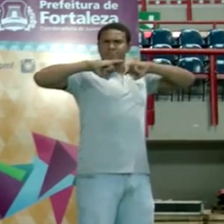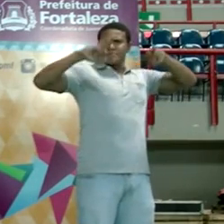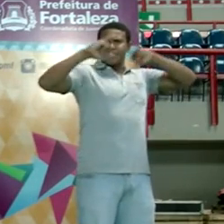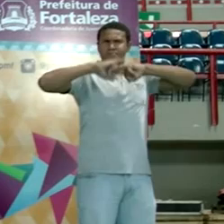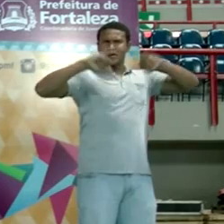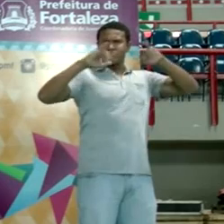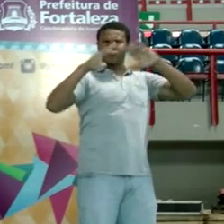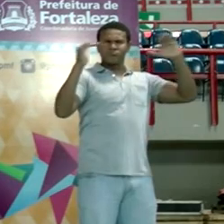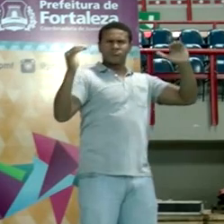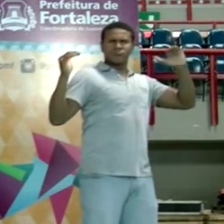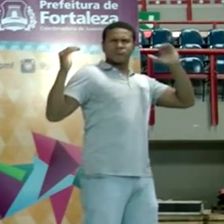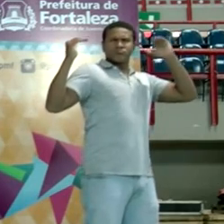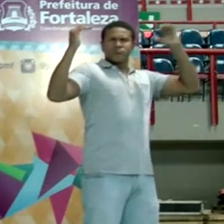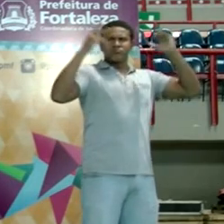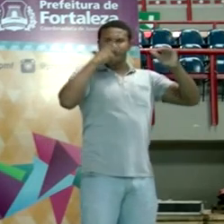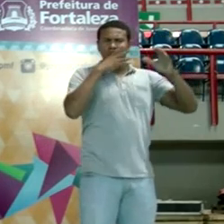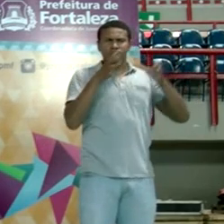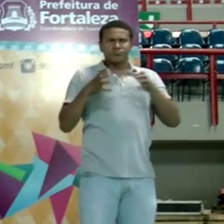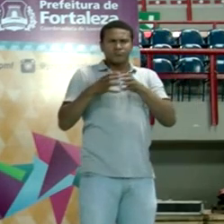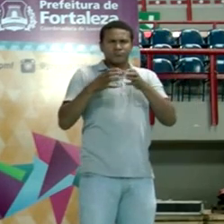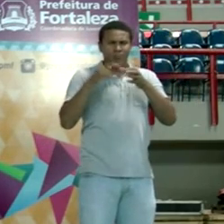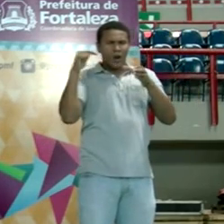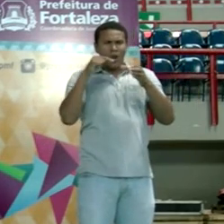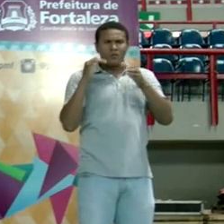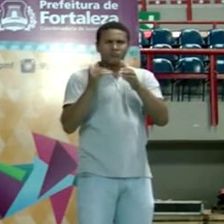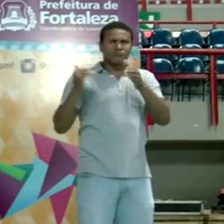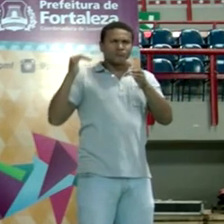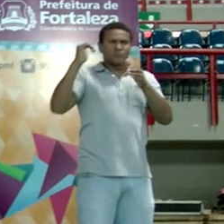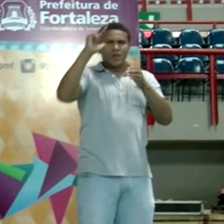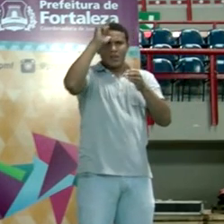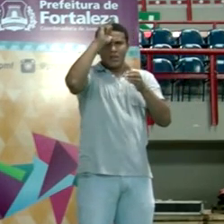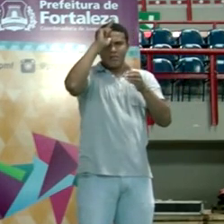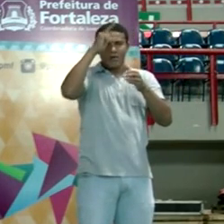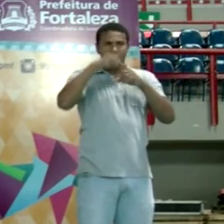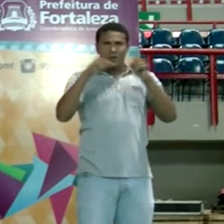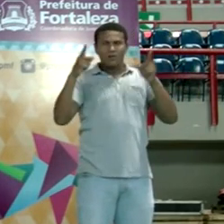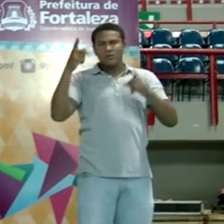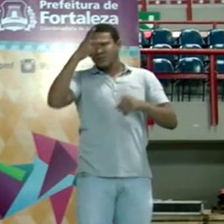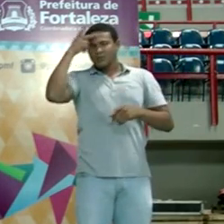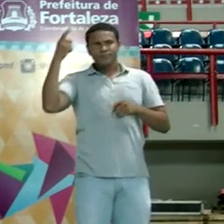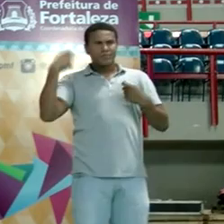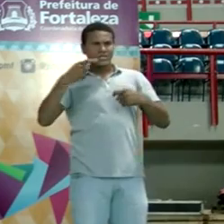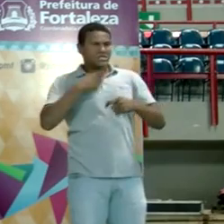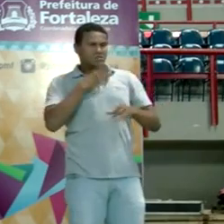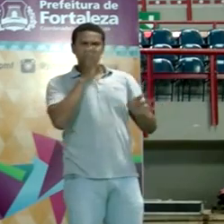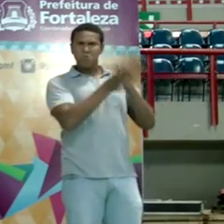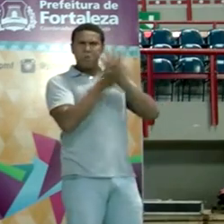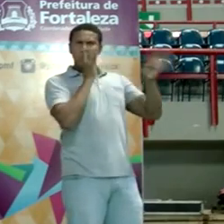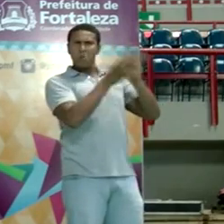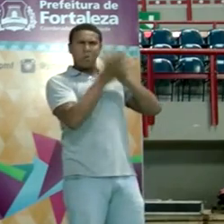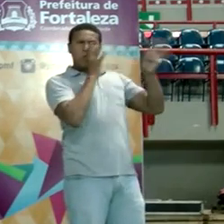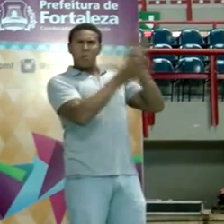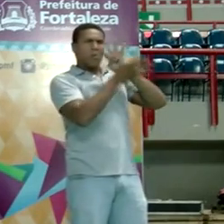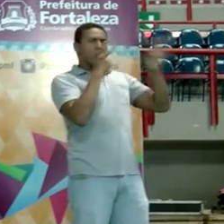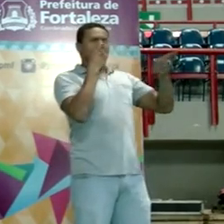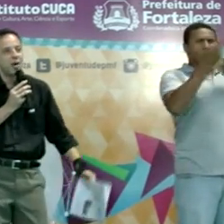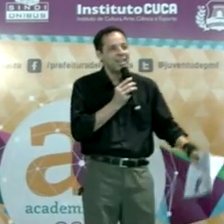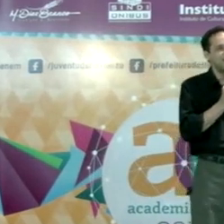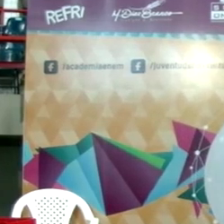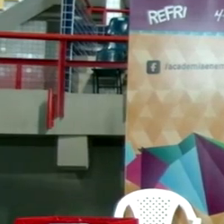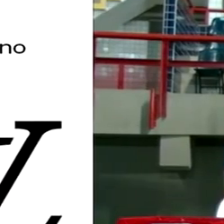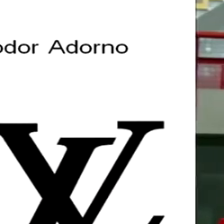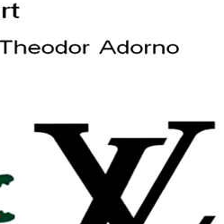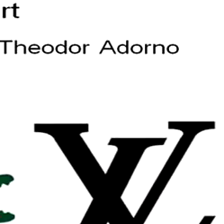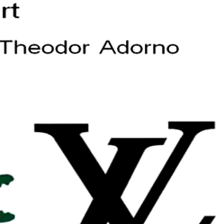da supernação, do superpovo. Era preciso se desconstruir essa imagem. Então a gente começa bem, porque a gente já começa